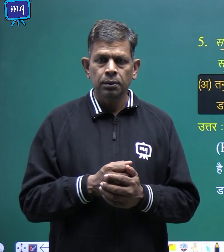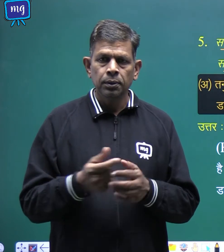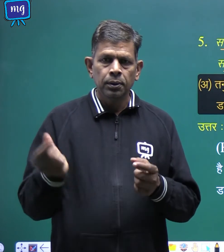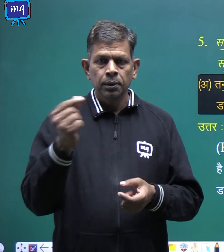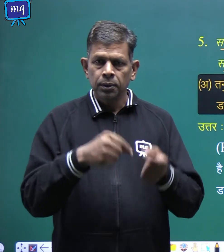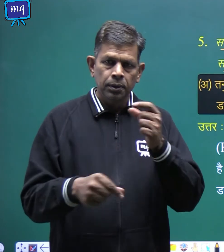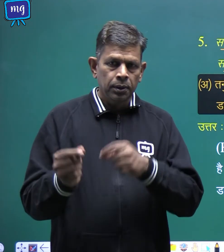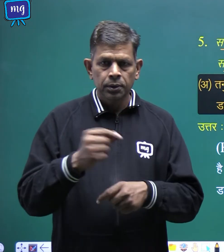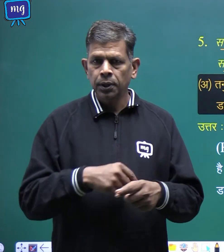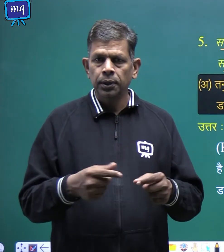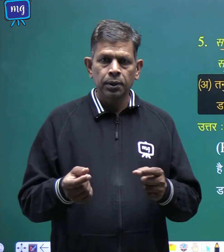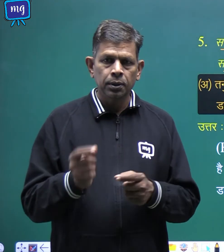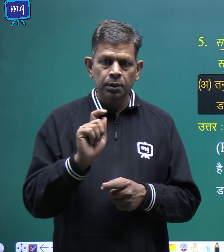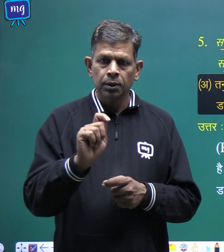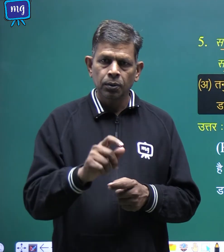रासायनिक क्रियाओं के